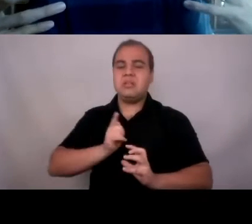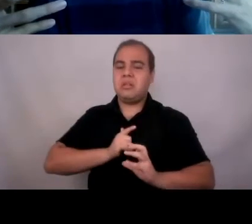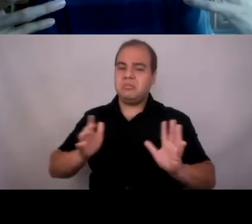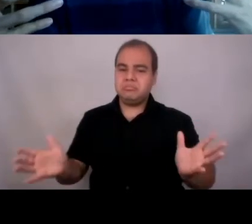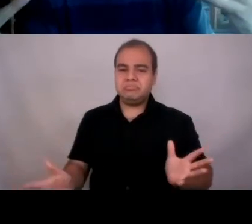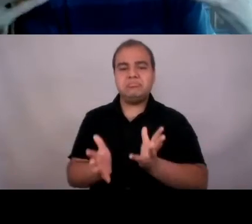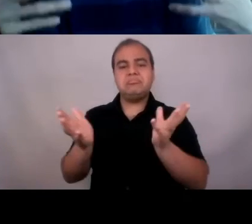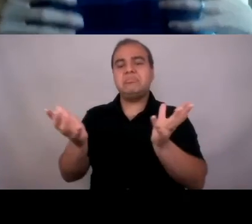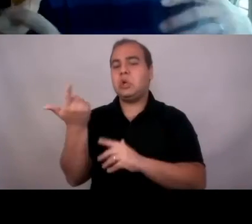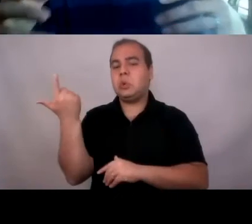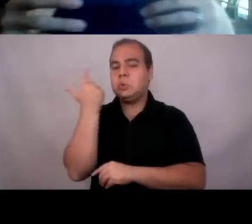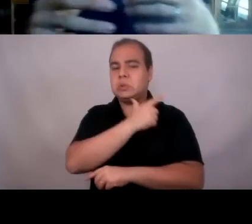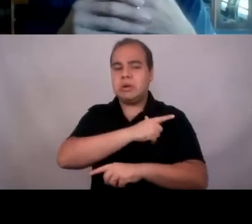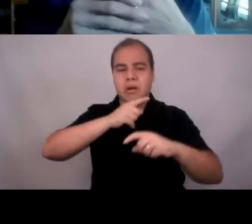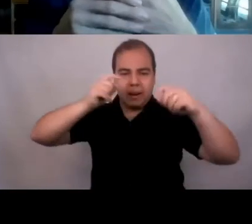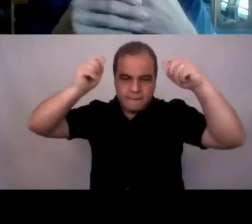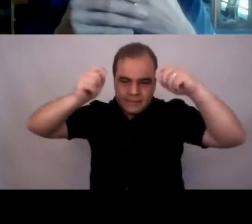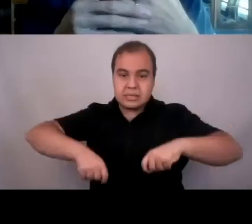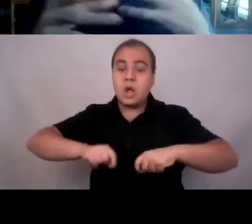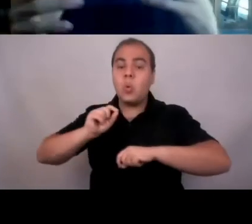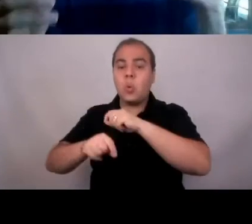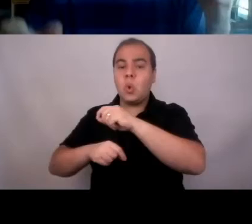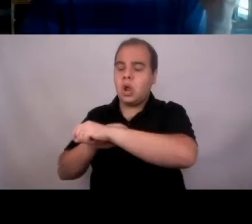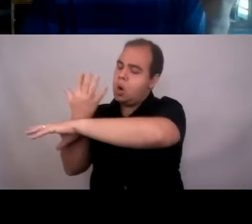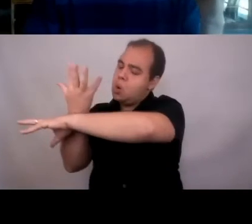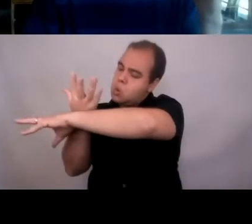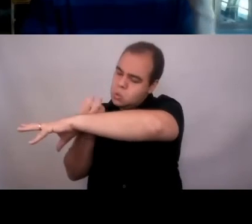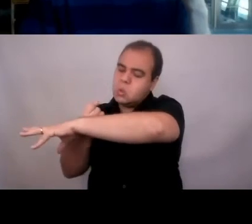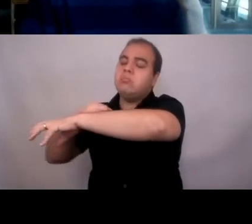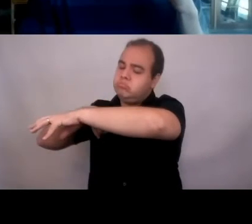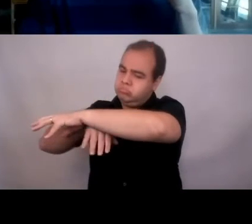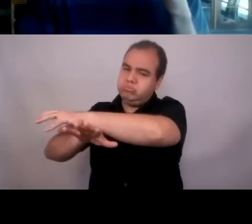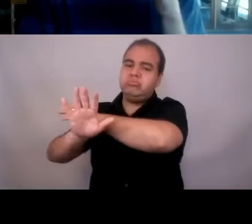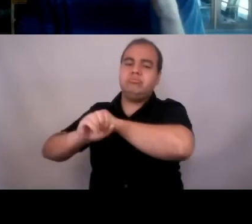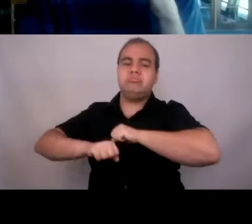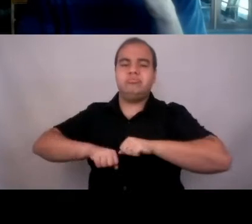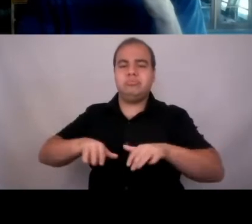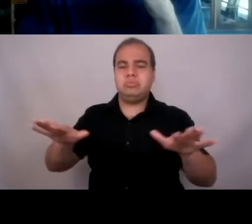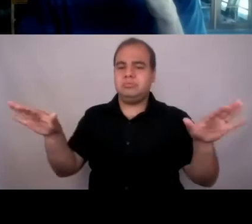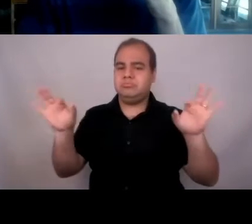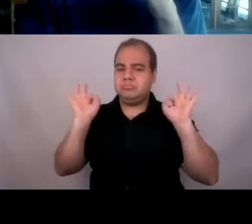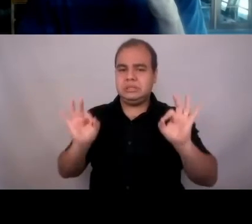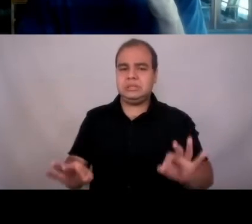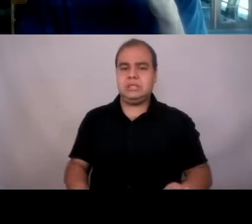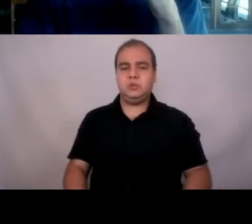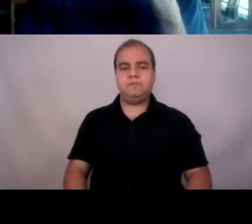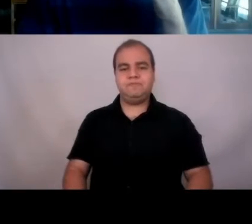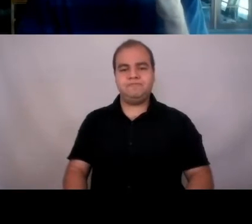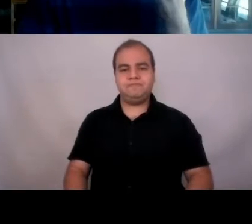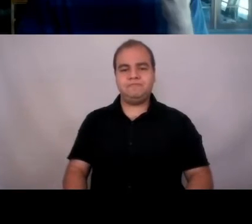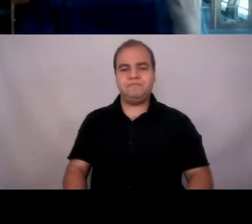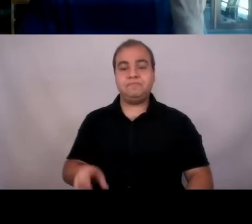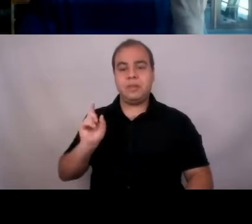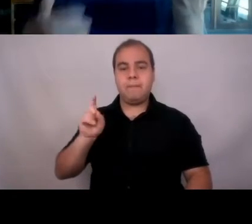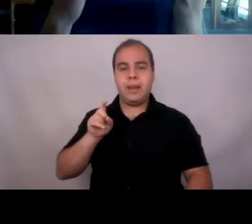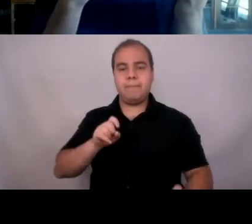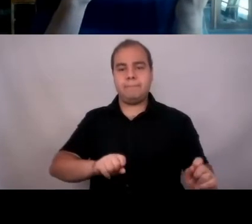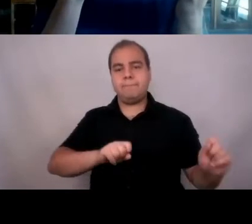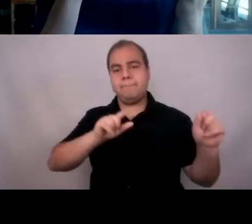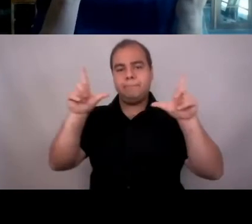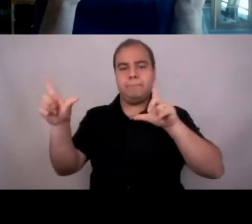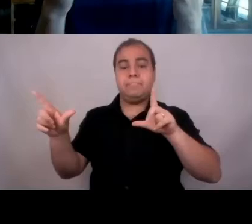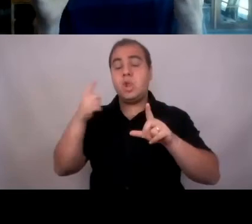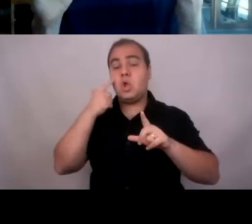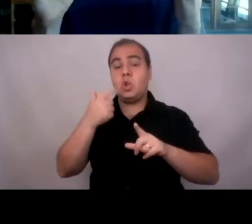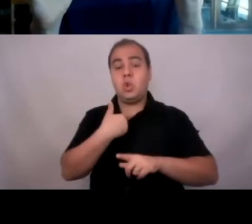ter uma capacidade de infiltração sendo mantida. Então, Elisa, dá mais um clique, por favor. Então, para a gente projetar o